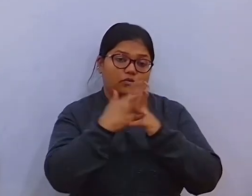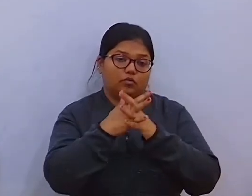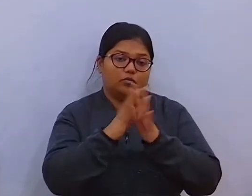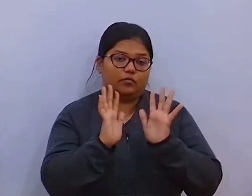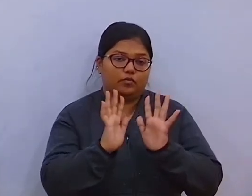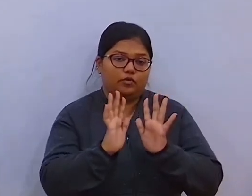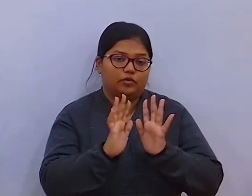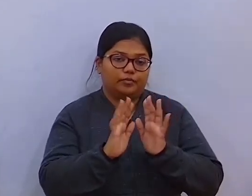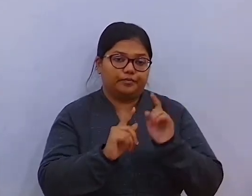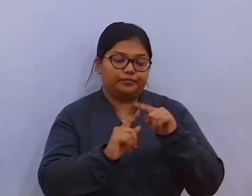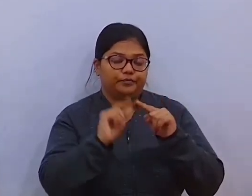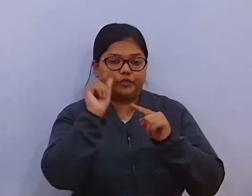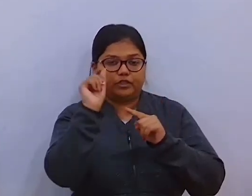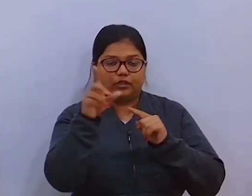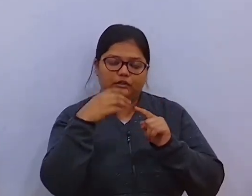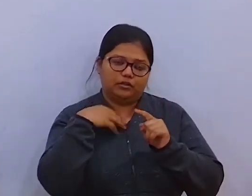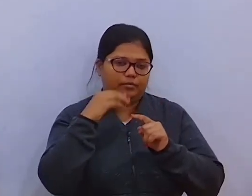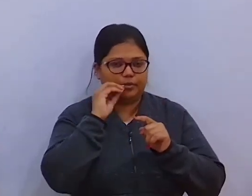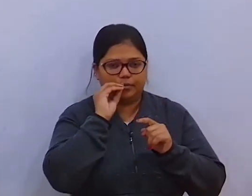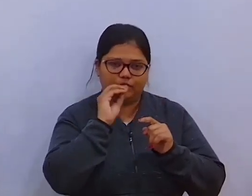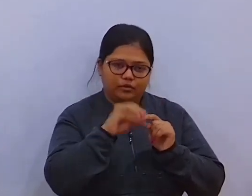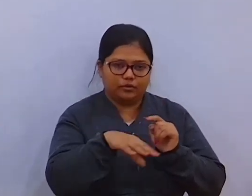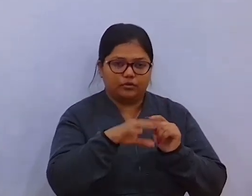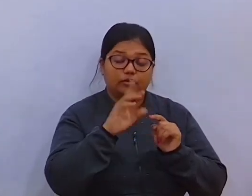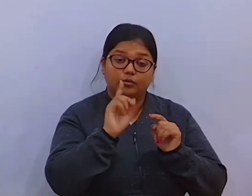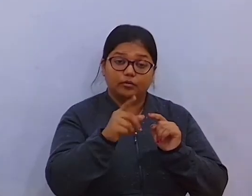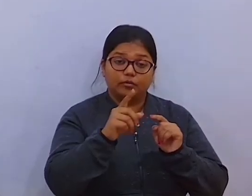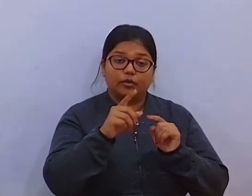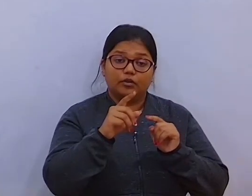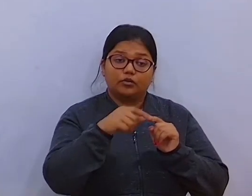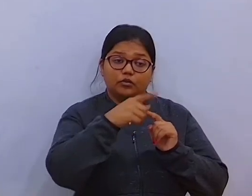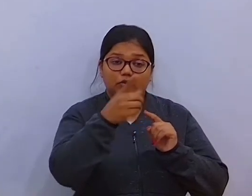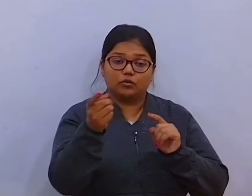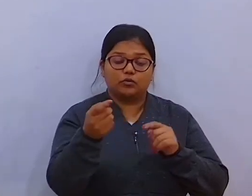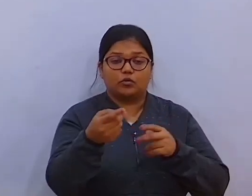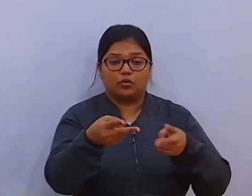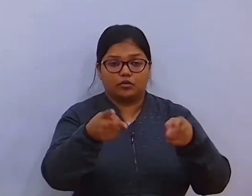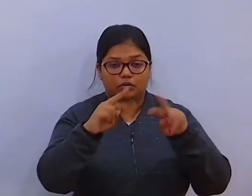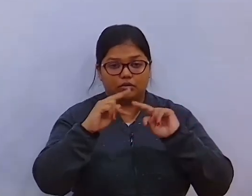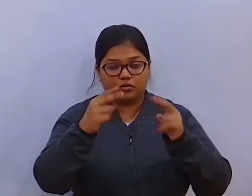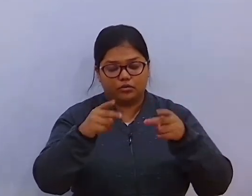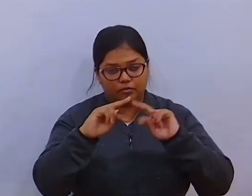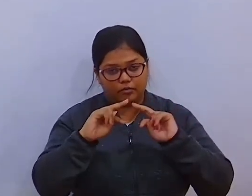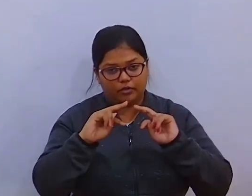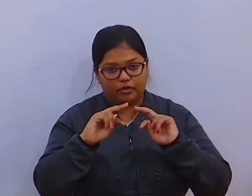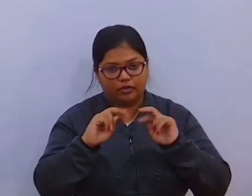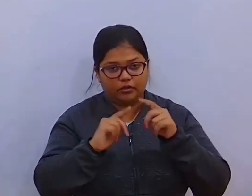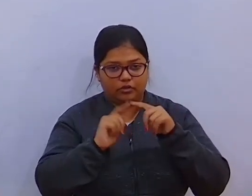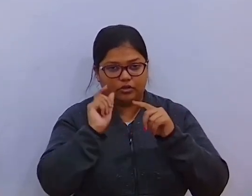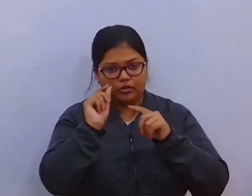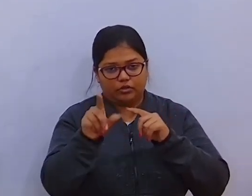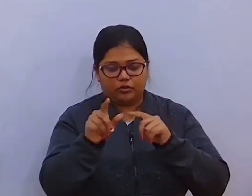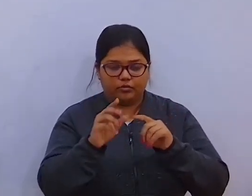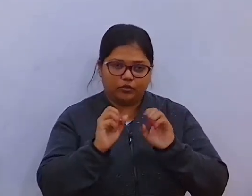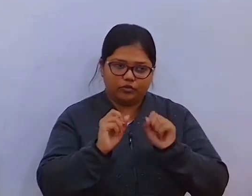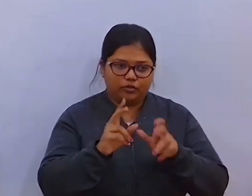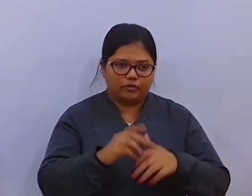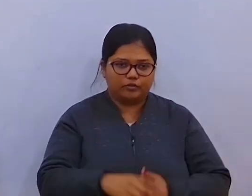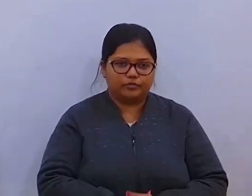है, तो उसके साथ ही आप लोग क्या करोगे, मुझे आंसर दोगे और फिर आप लोगों को भी क्लैरिटी आ जाएगी। ठीक,